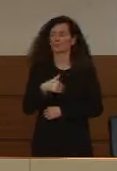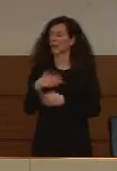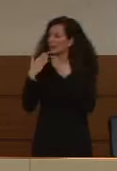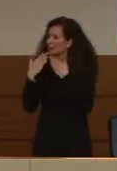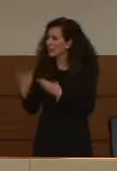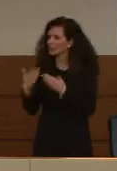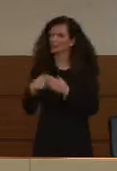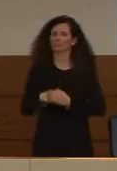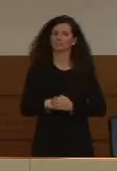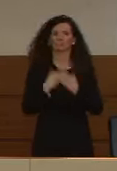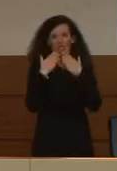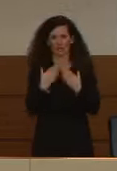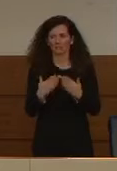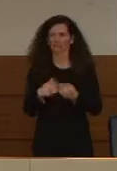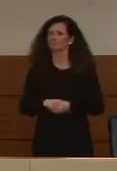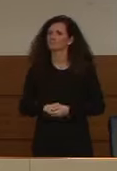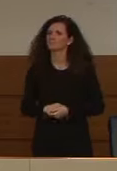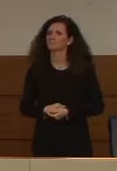Grazie.